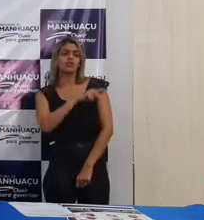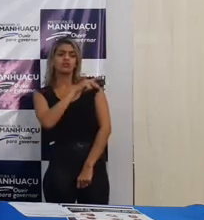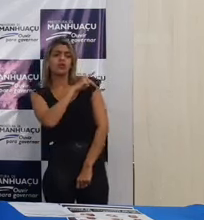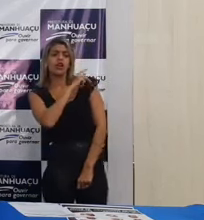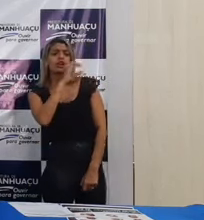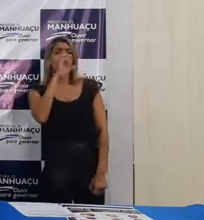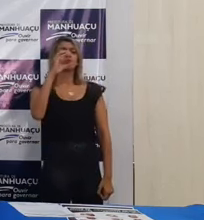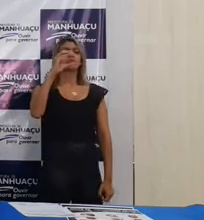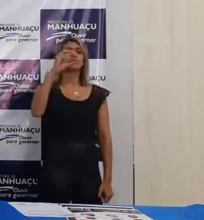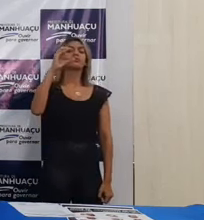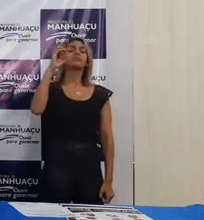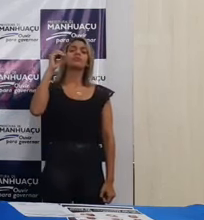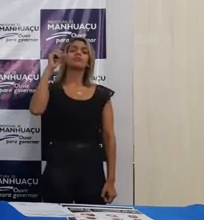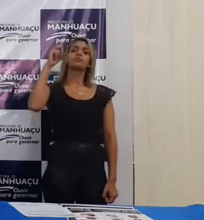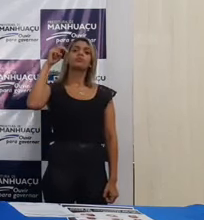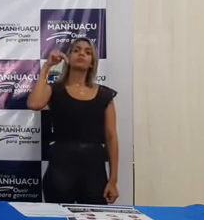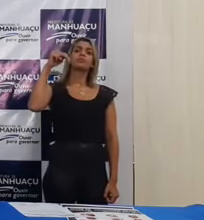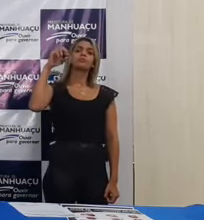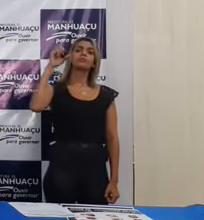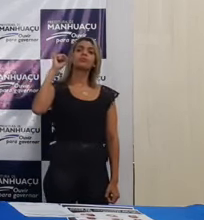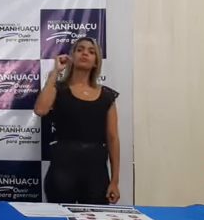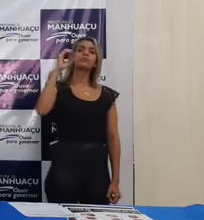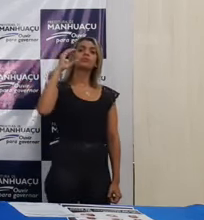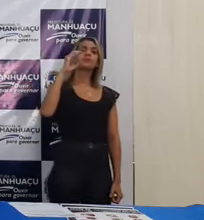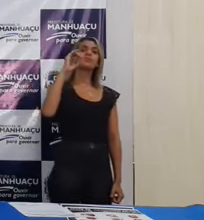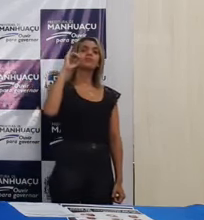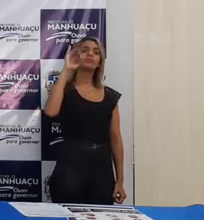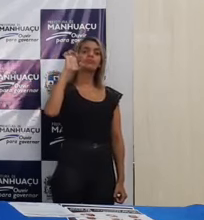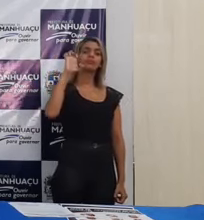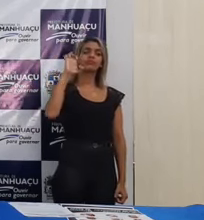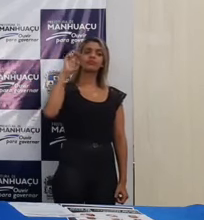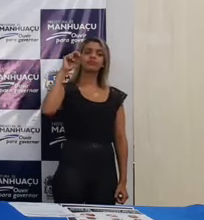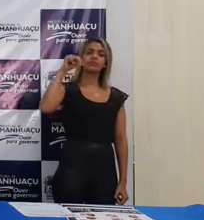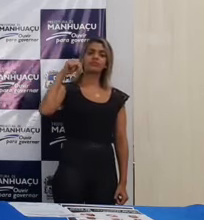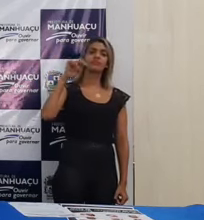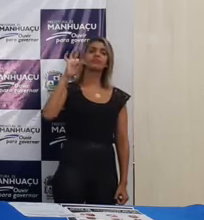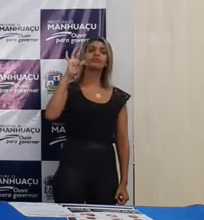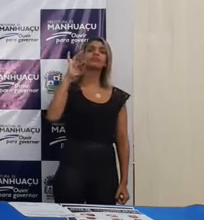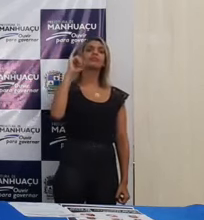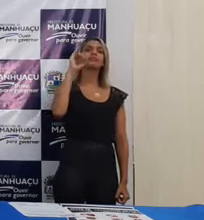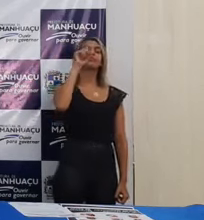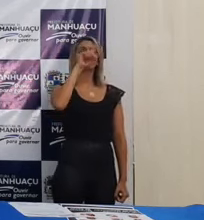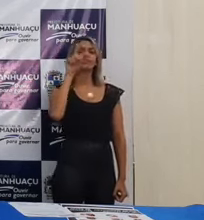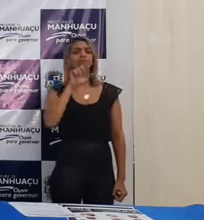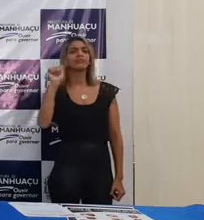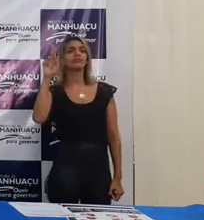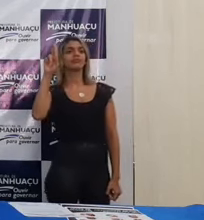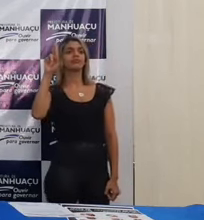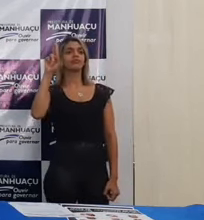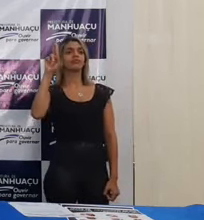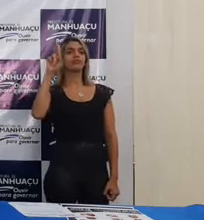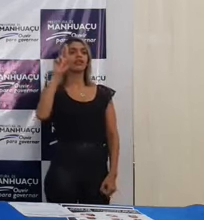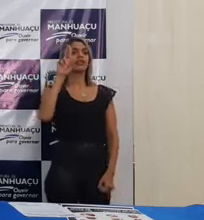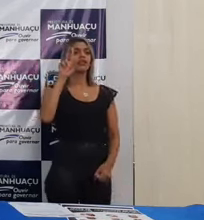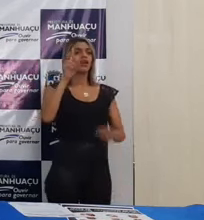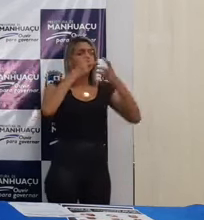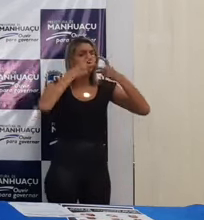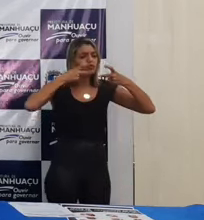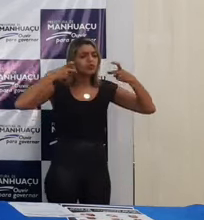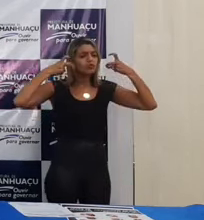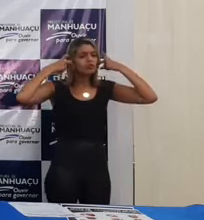nas ruas, tá? Essa seria uma pergunta. A questão da fiscalização, utilização de